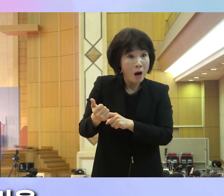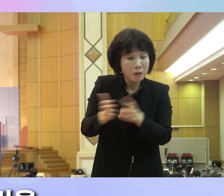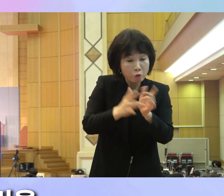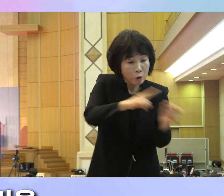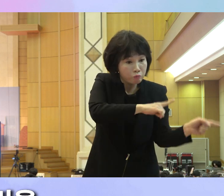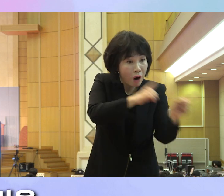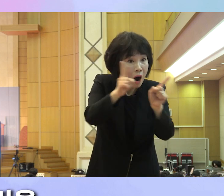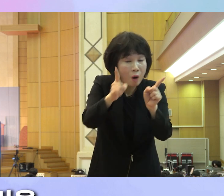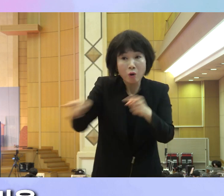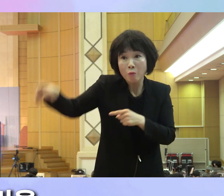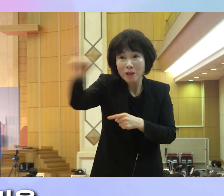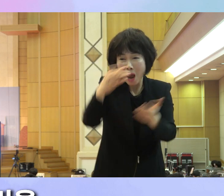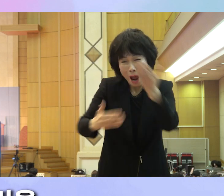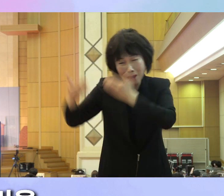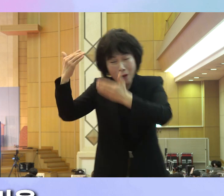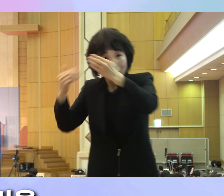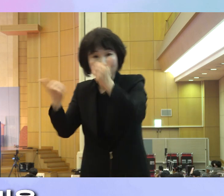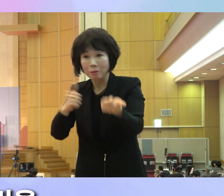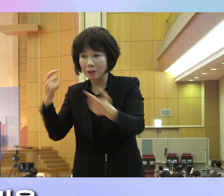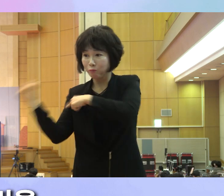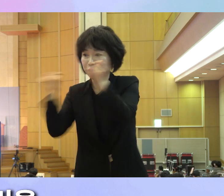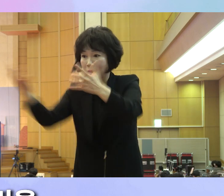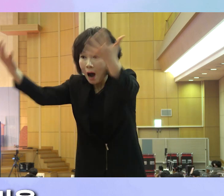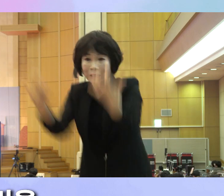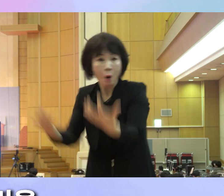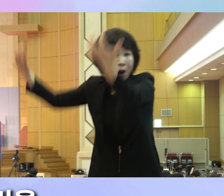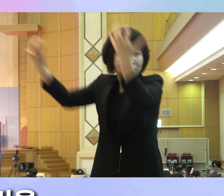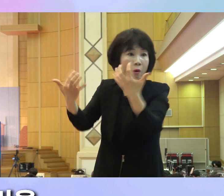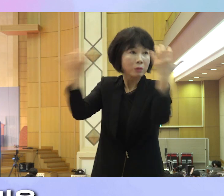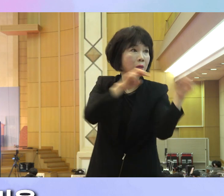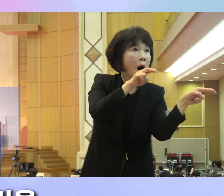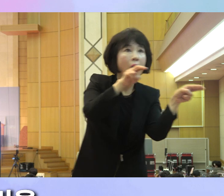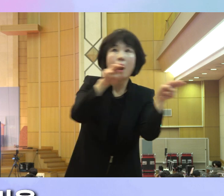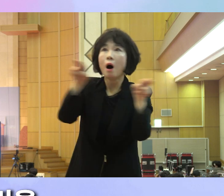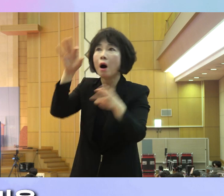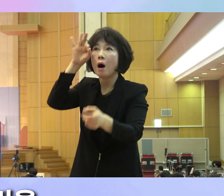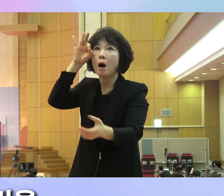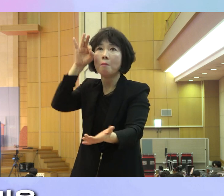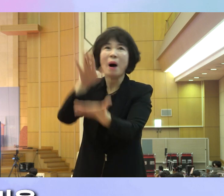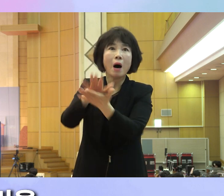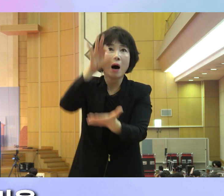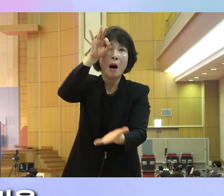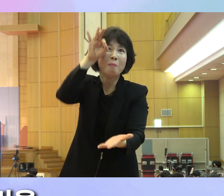부활하고 성도들이 죽었다가 살아난 것을 그런 것을 목격한